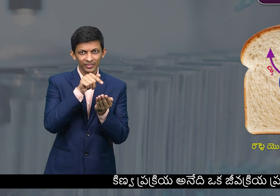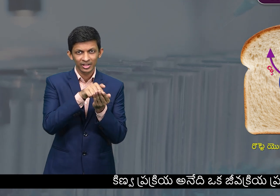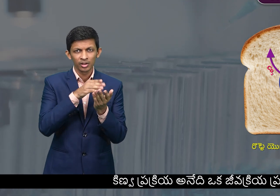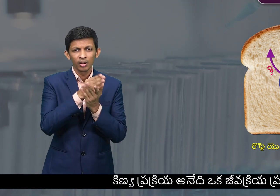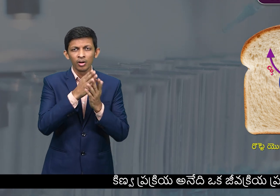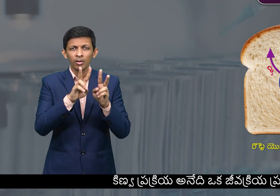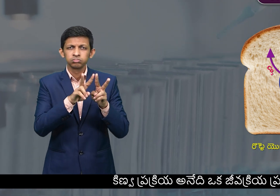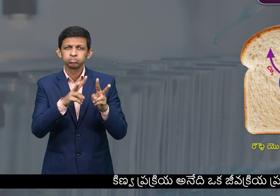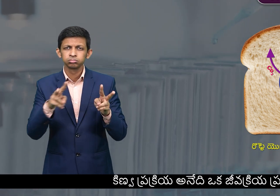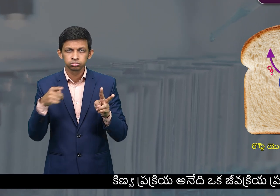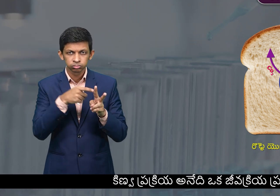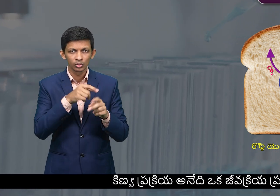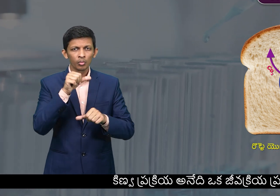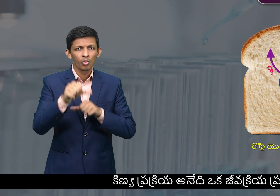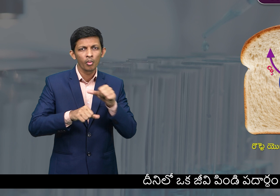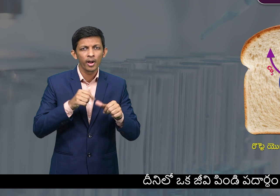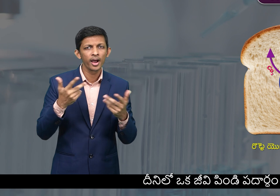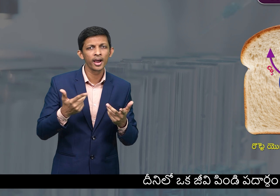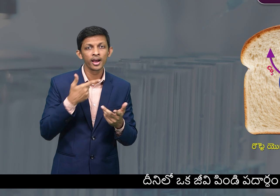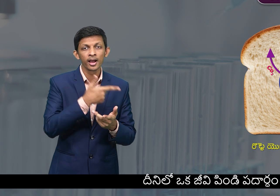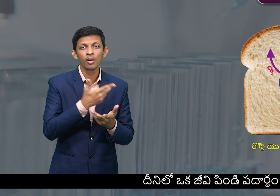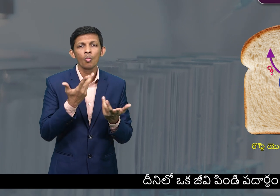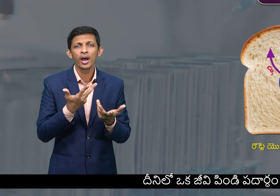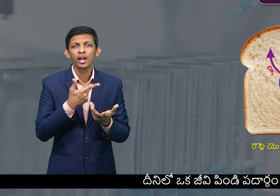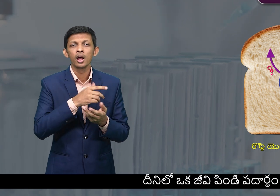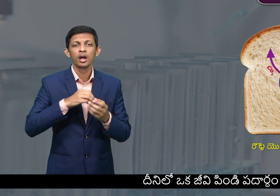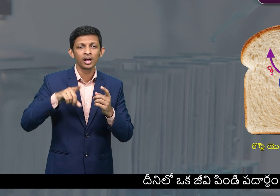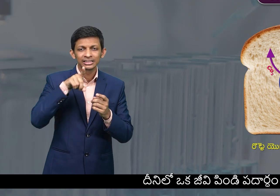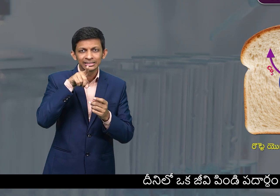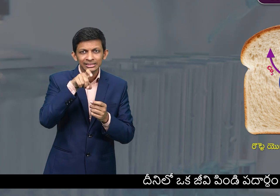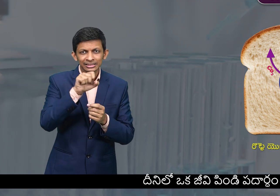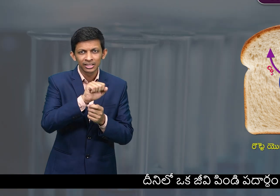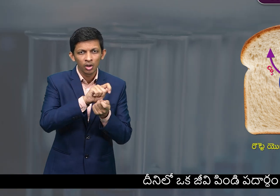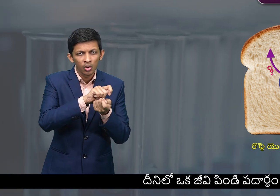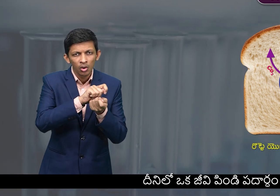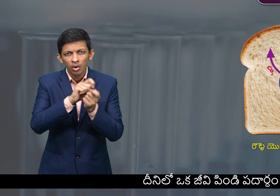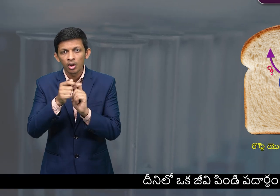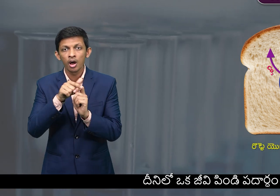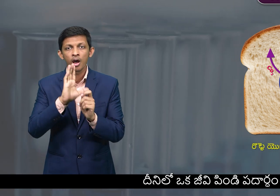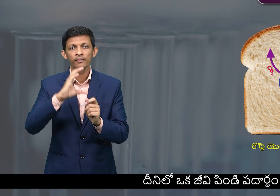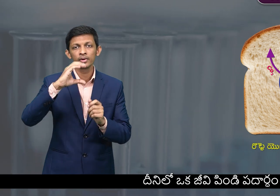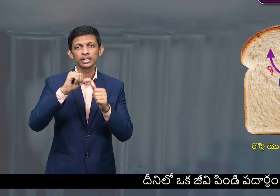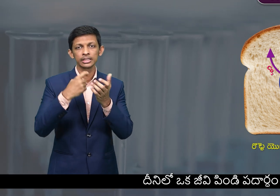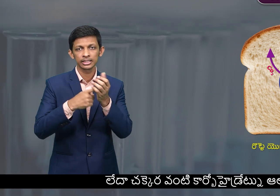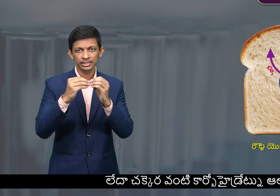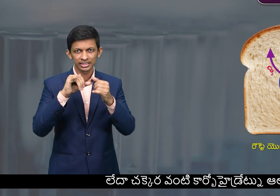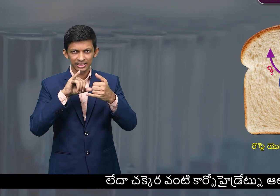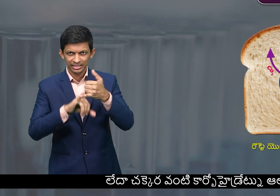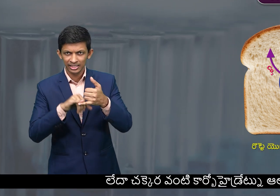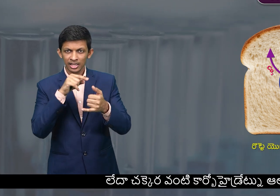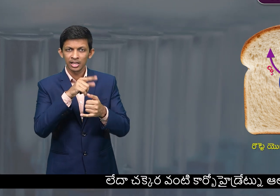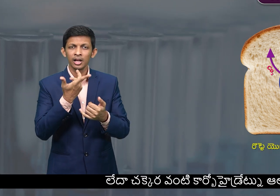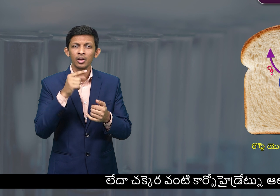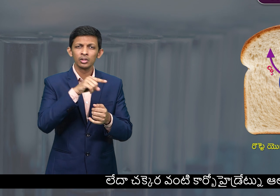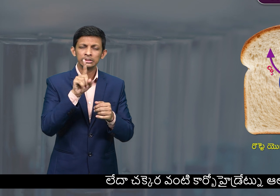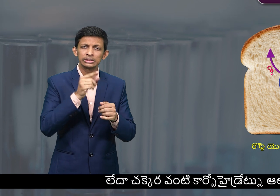కిణ్వ ప్రక్రియ అనేది ఒక జీవక్రియ ప్రక్రియ. దీనిలో ఒక జీవి పిండి పదార్థం లేదా